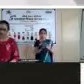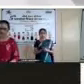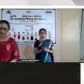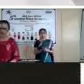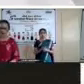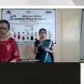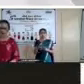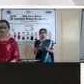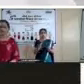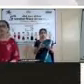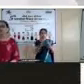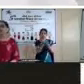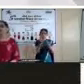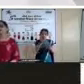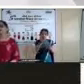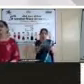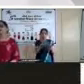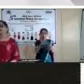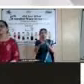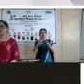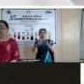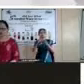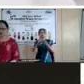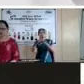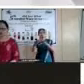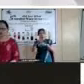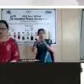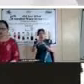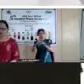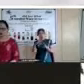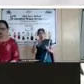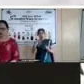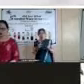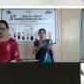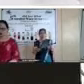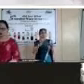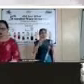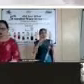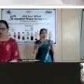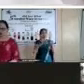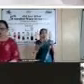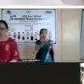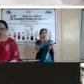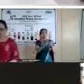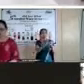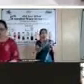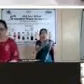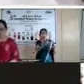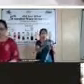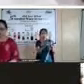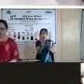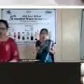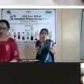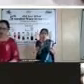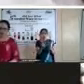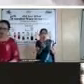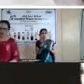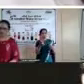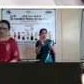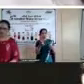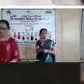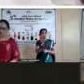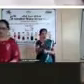हेतु DEPWD और NIEPVD की भी हार्दिक प्रशंसा करता हूं। नॉर्थ ईस्ट पूर्वोत्तर भारत फैशन